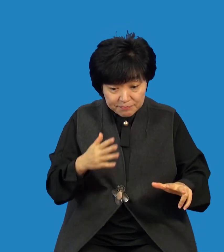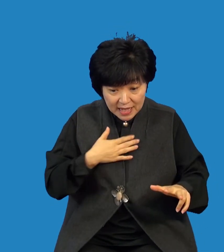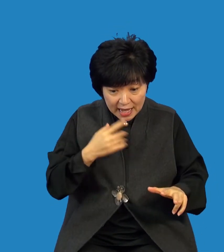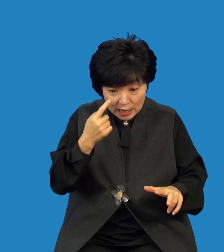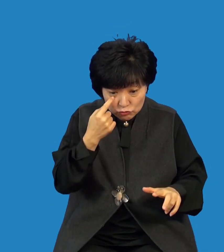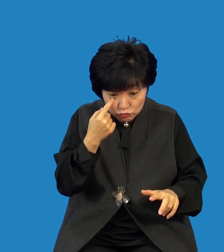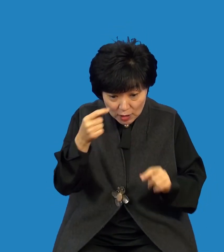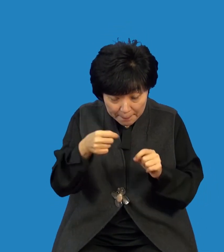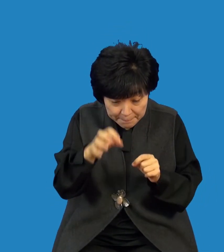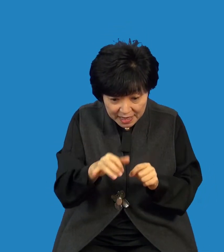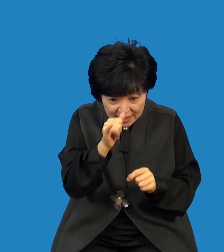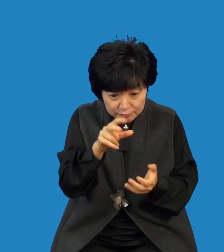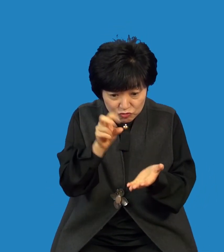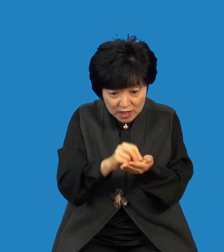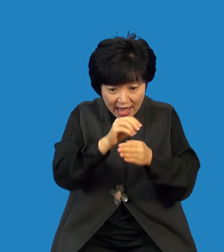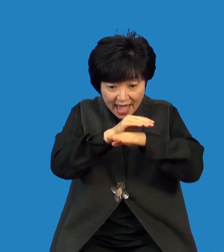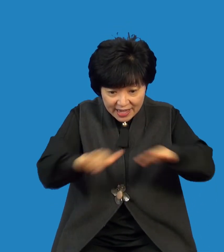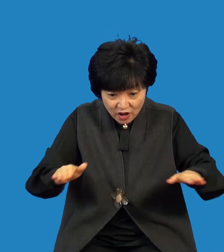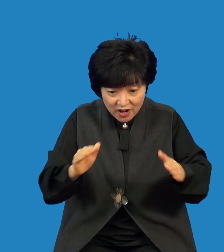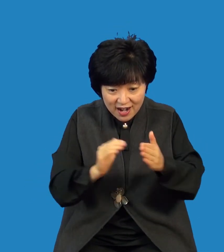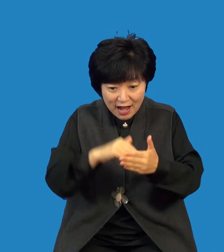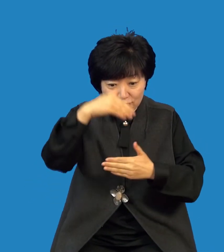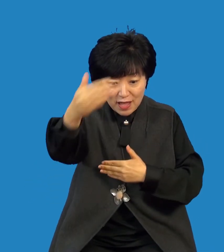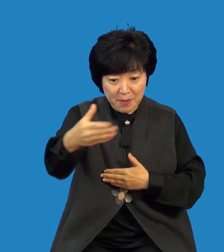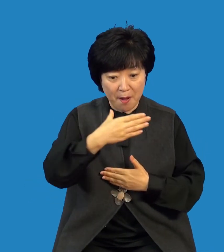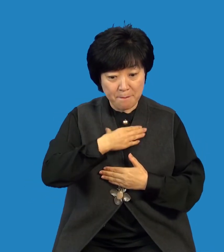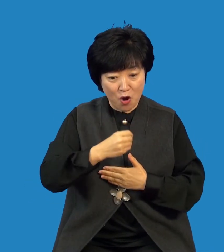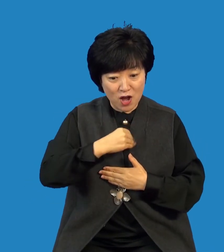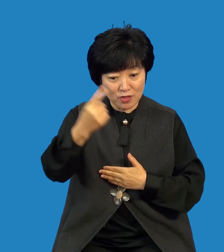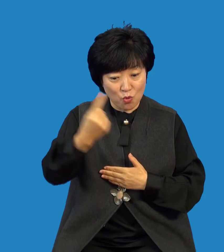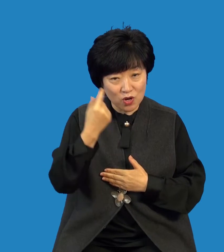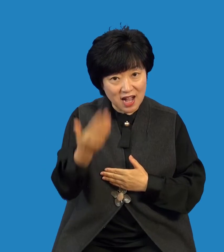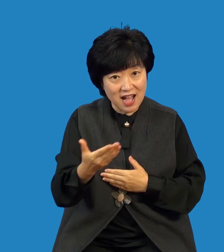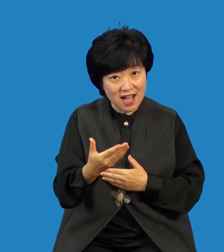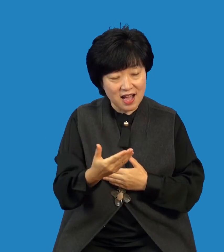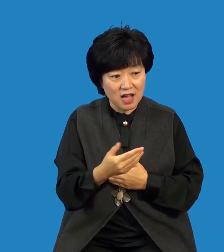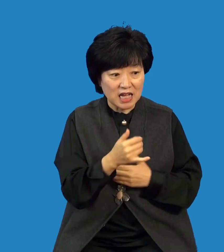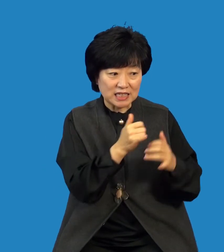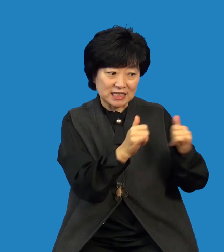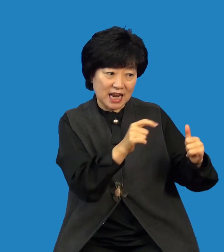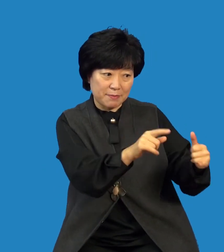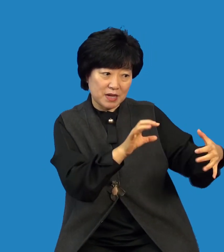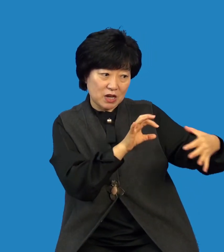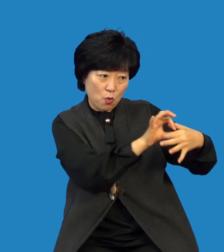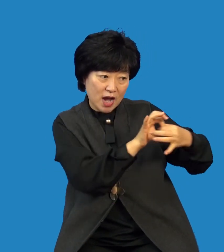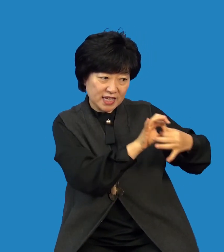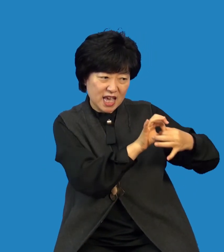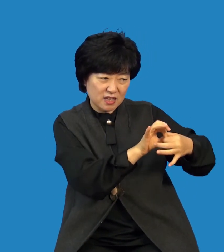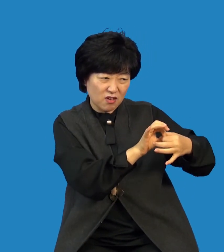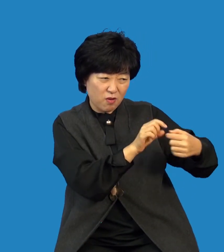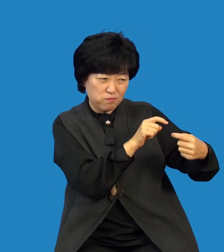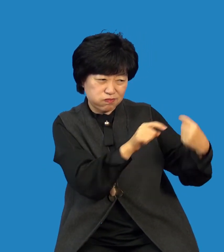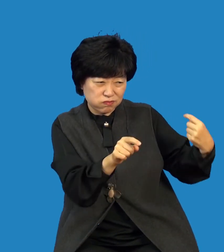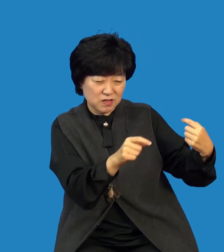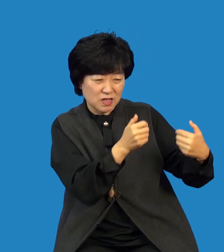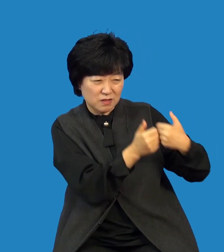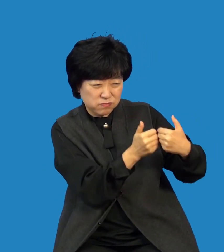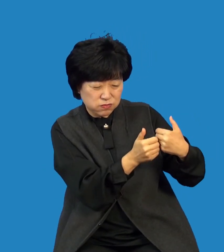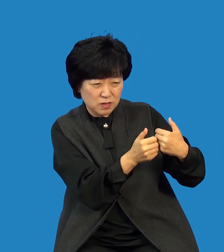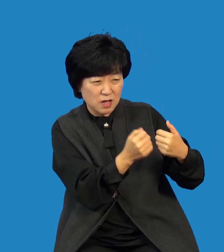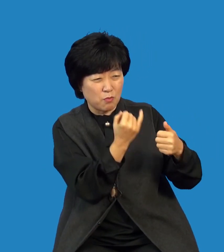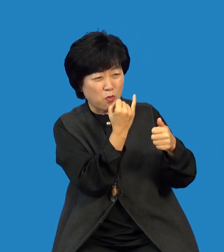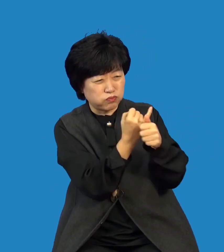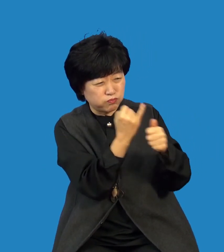두려움이 없어질까? 내 삶 가운데 정말 고통스럽게 하는 그 사람과의 관계가 해결되면, 아니면 그 사람과 뭐 이혼해서